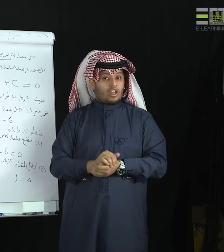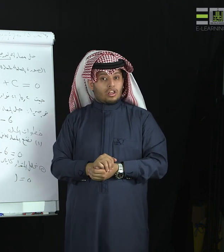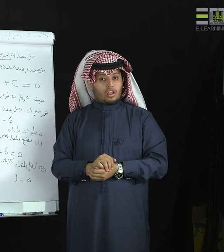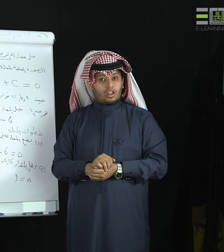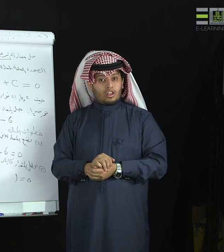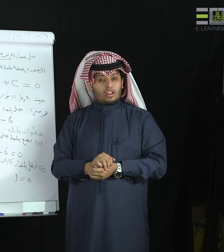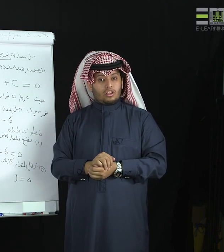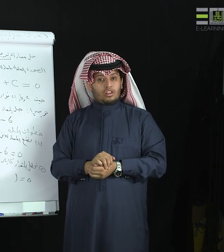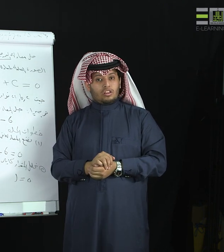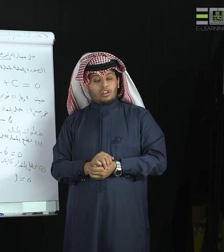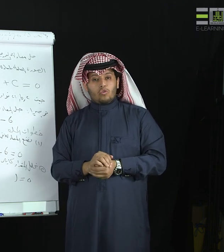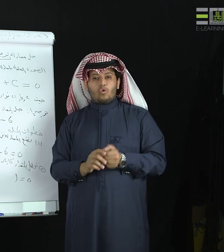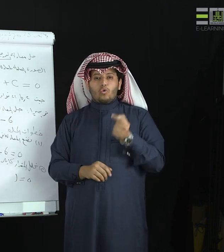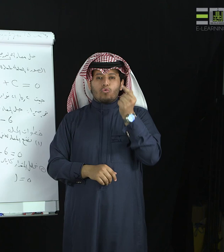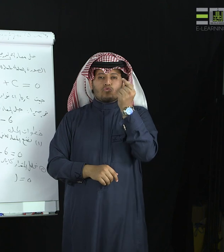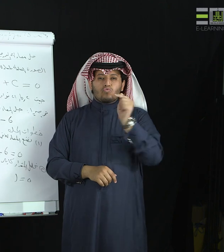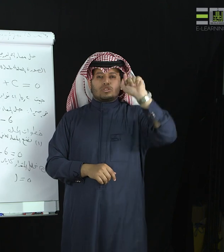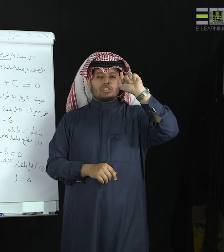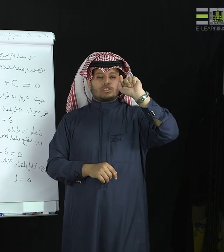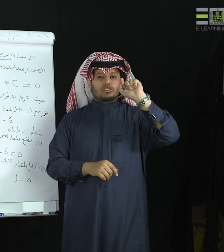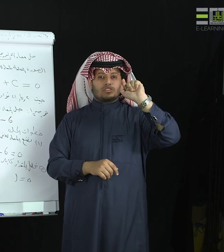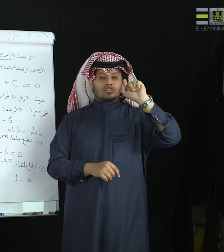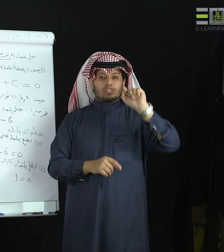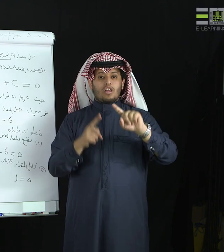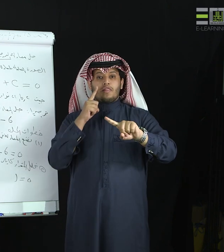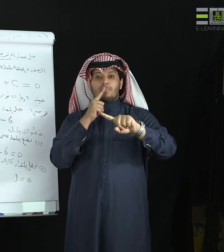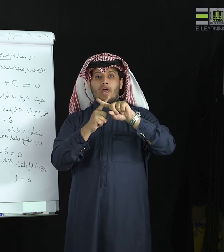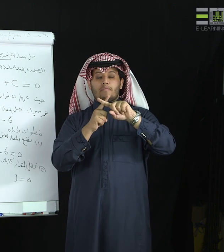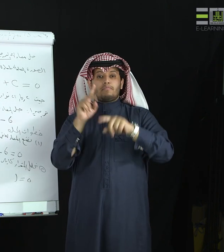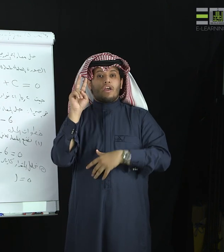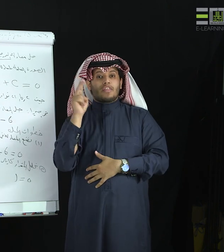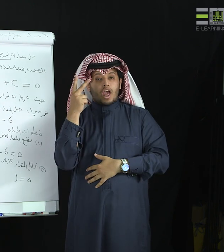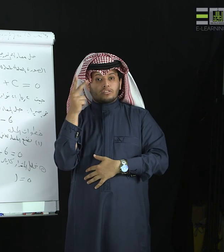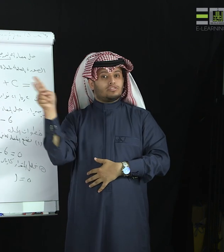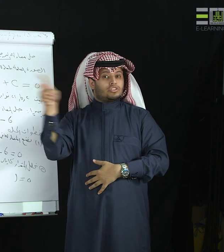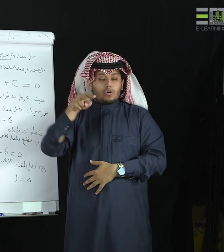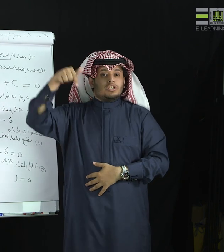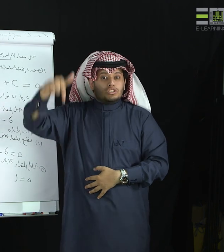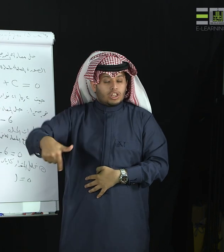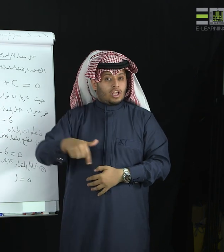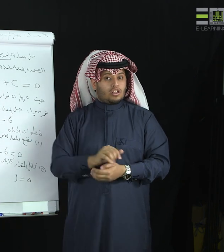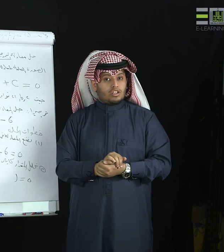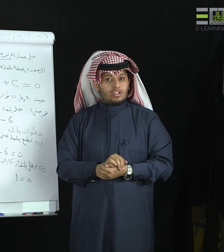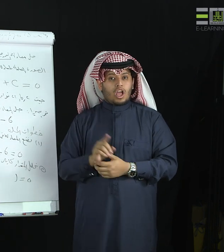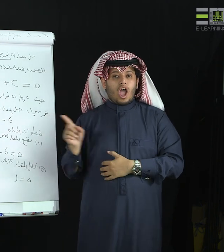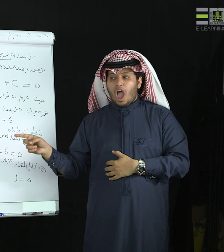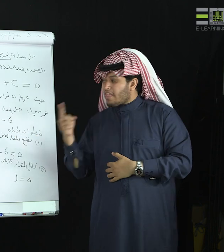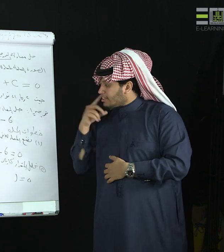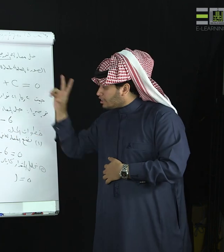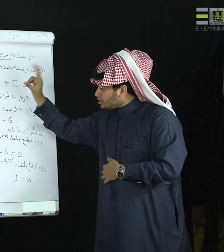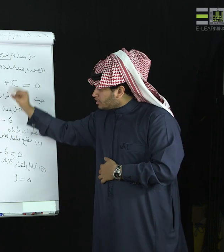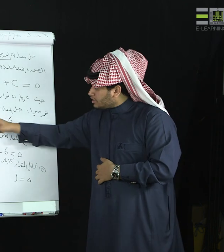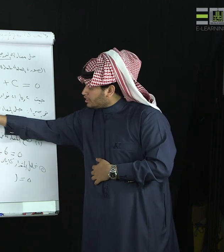نص ضرب 12 يساوي 6، وهكذا أعداد كتيرة جدا حاصل ضربها يساوي